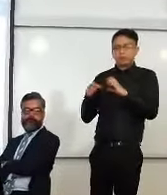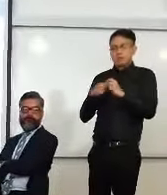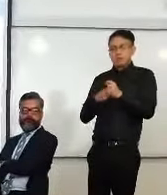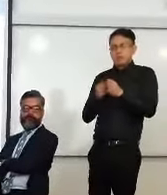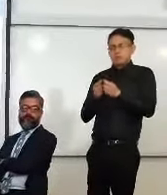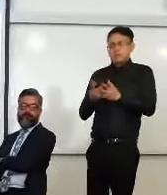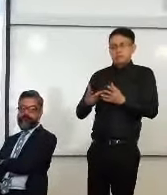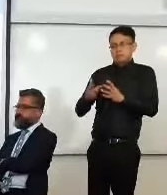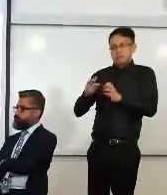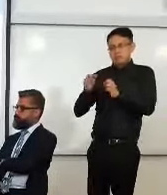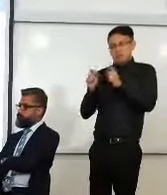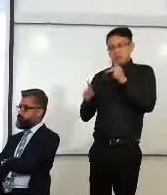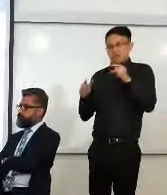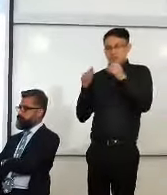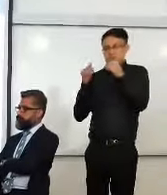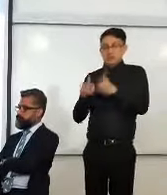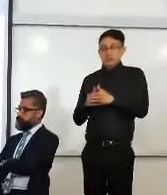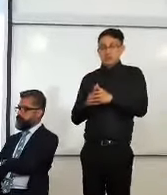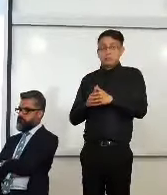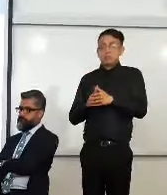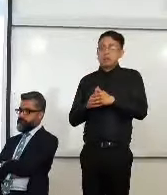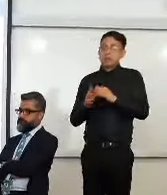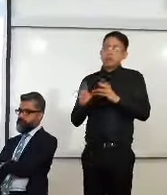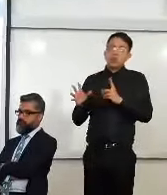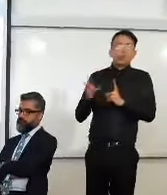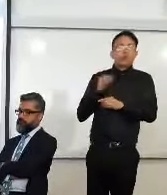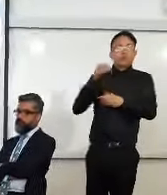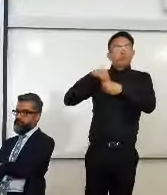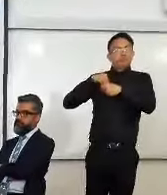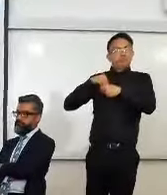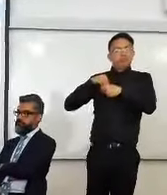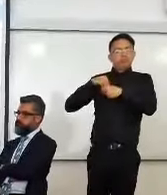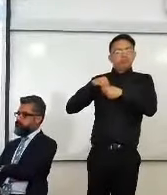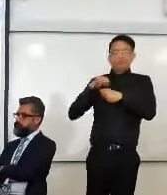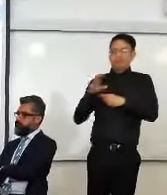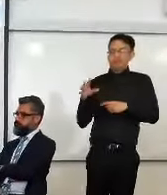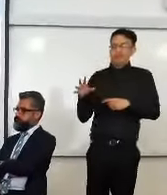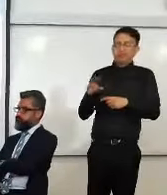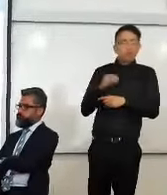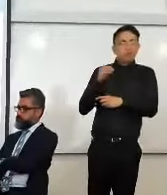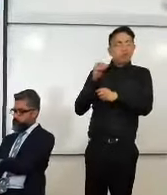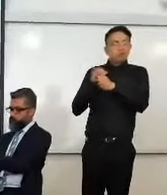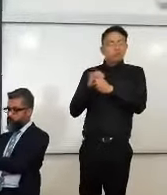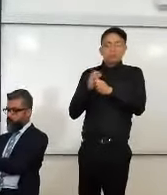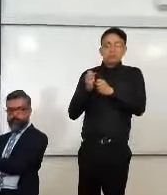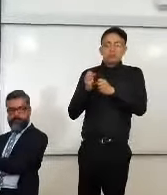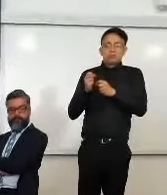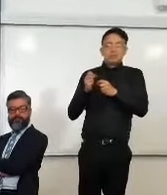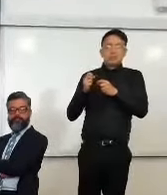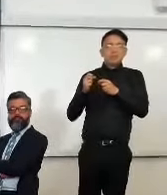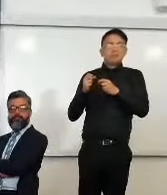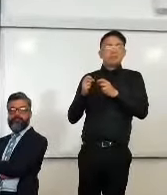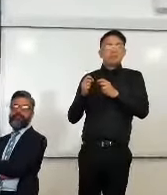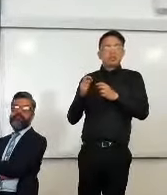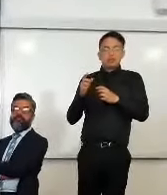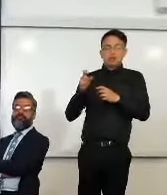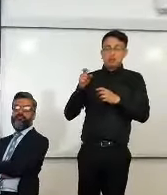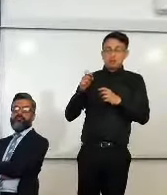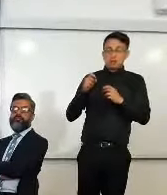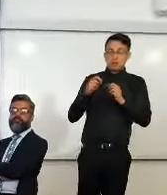con discapacidad. Y ahí entran todas. Todas las formas deben ser validadas,